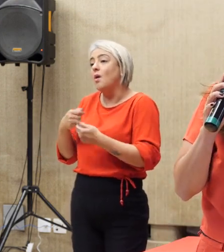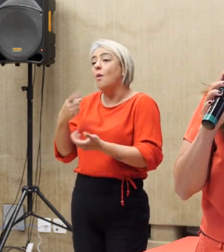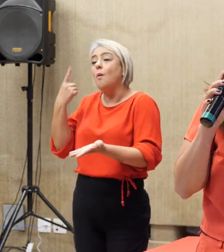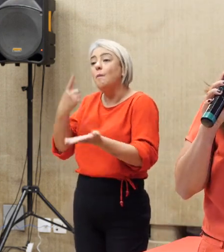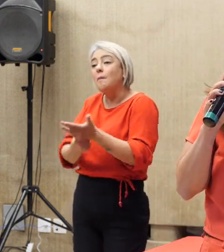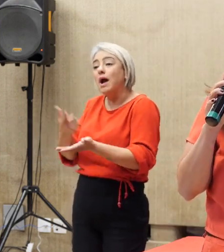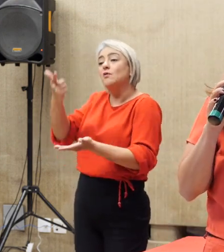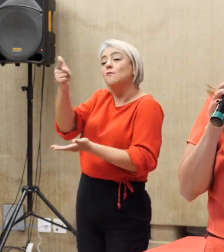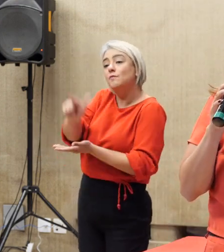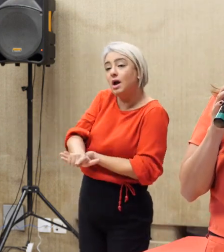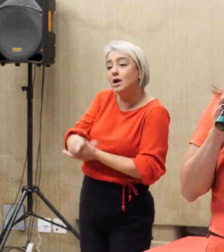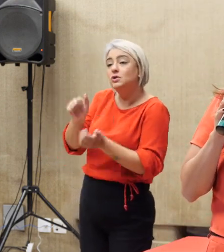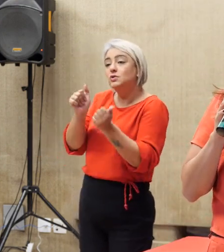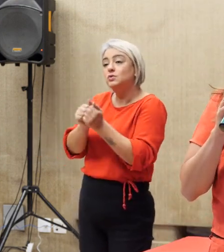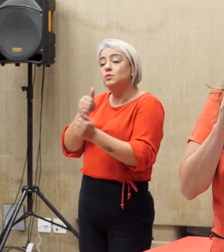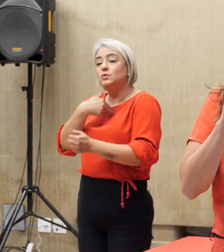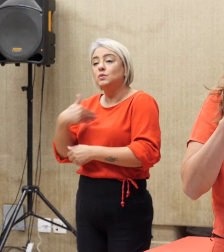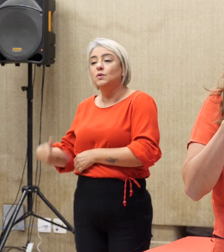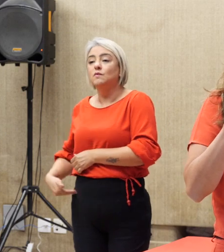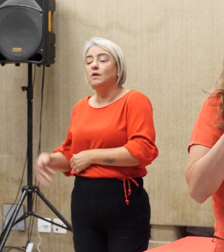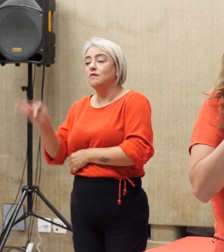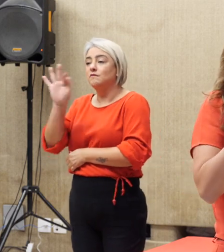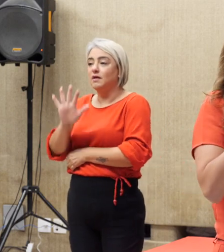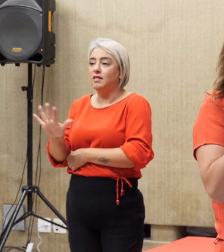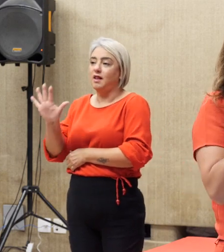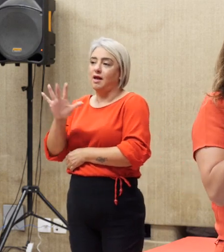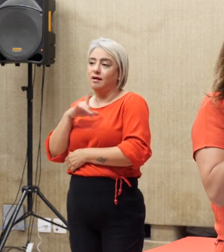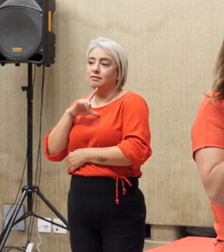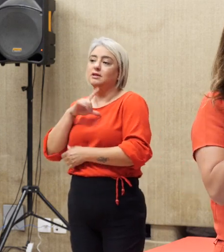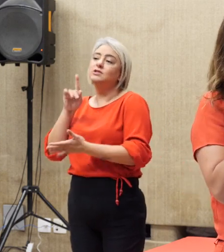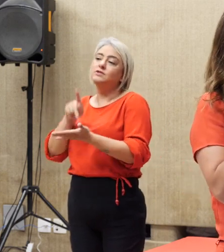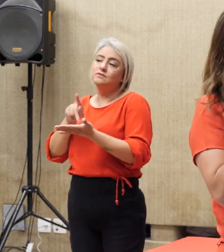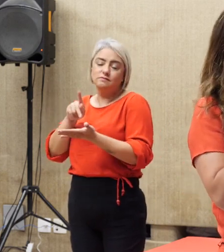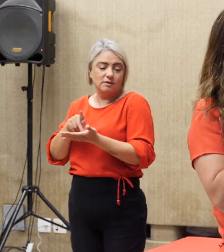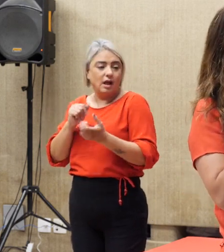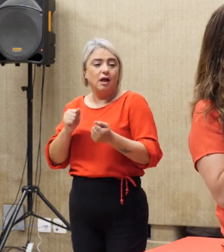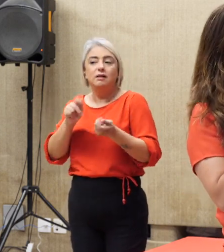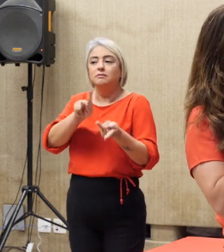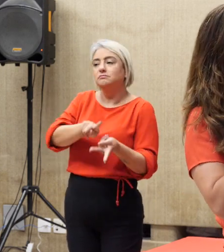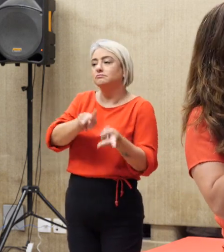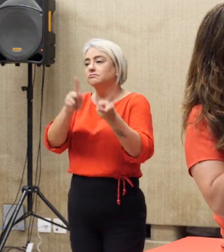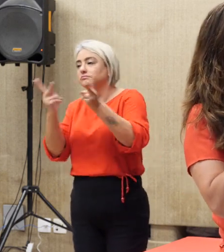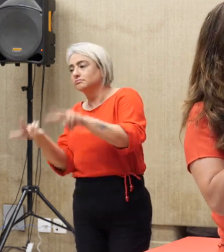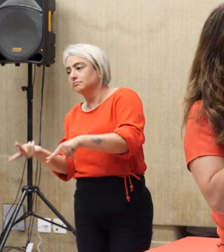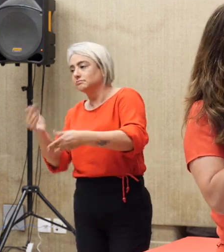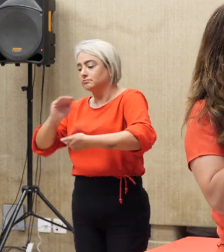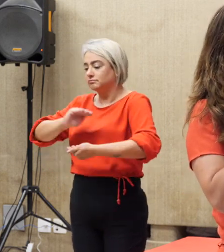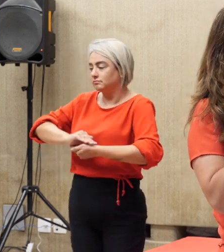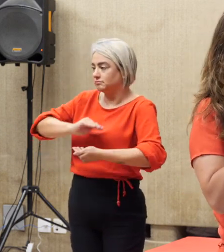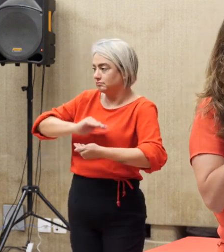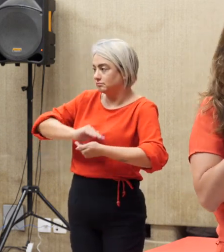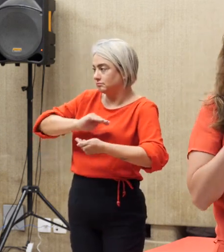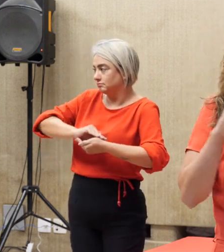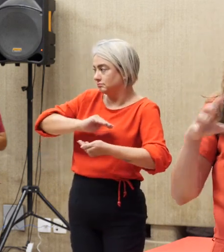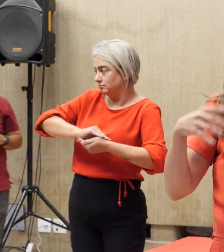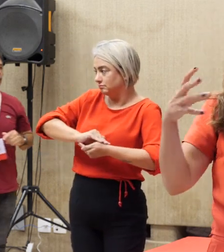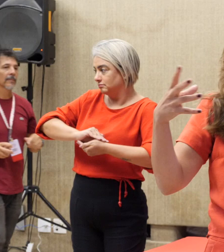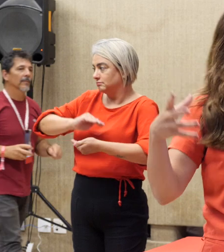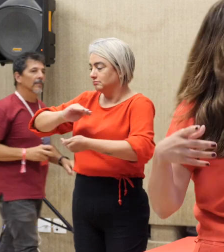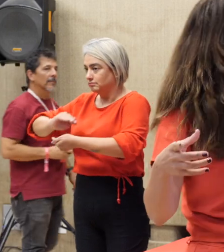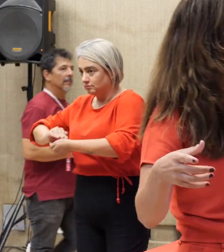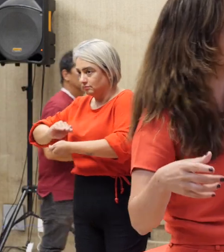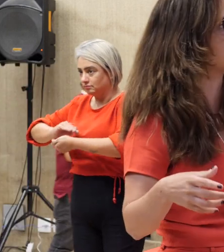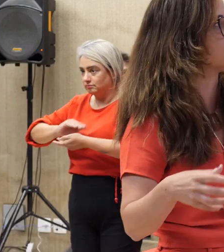repactuação dos municípios com o governo federal para que a gente possa ter, de fato, transferência fundo a fundo. Tá certo? Para que a gente